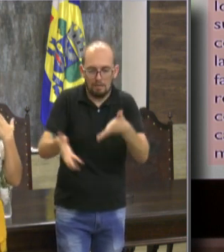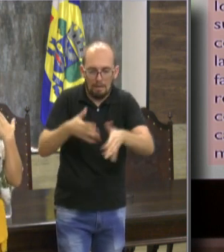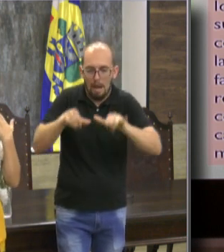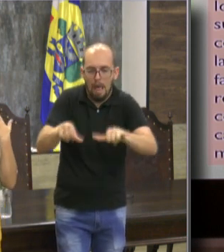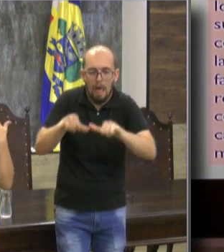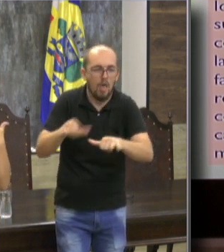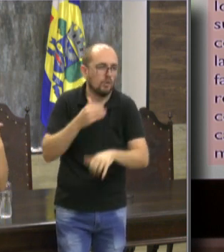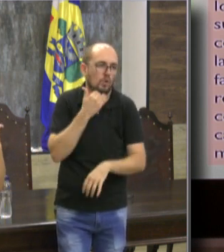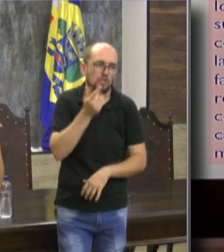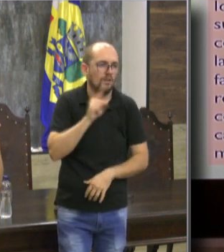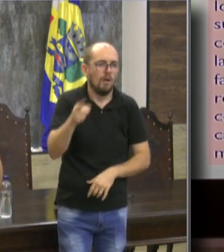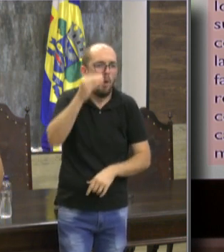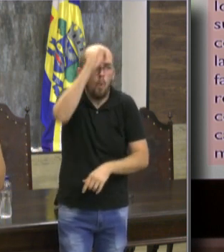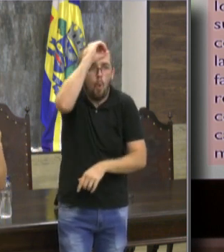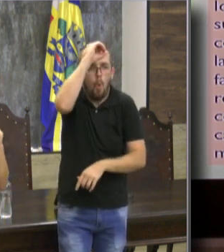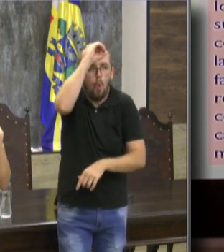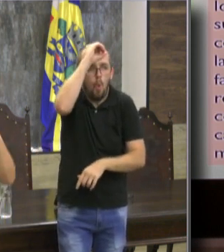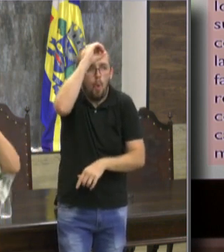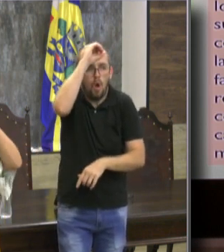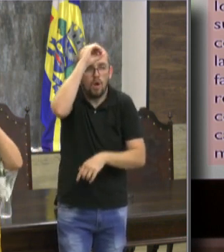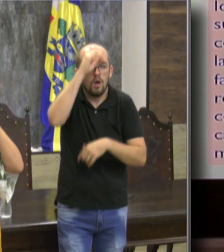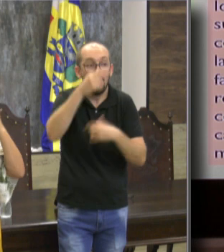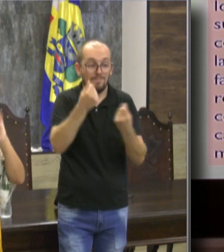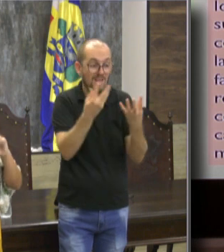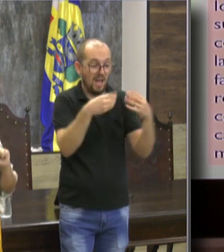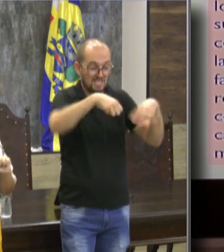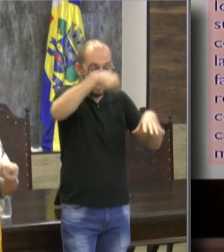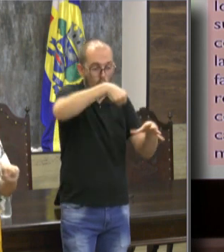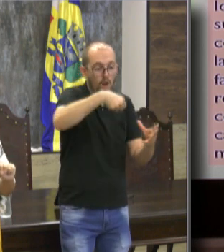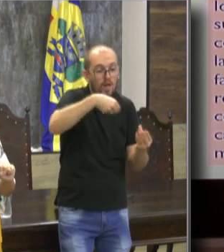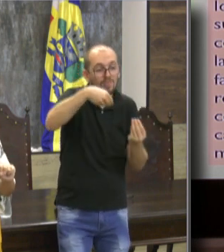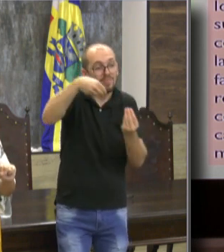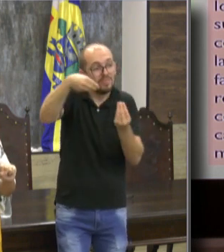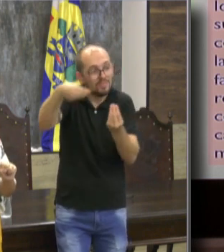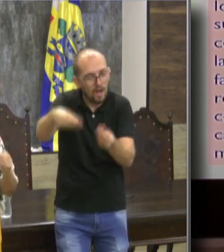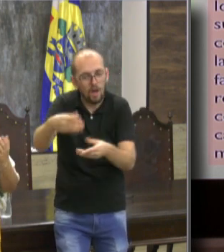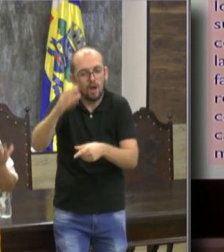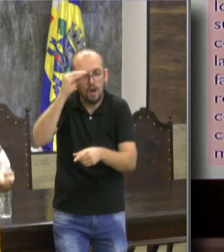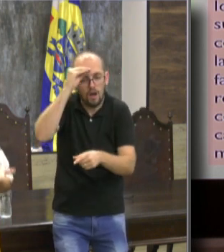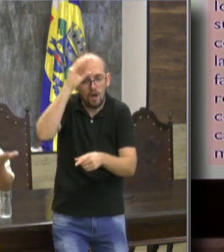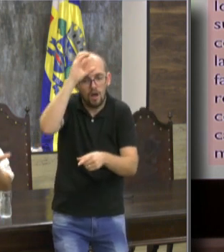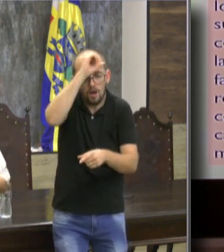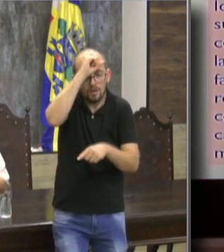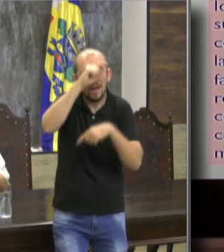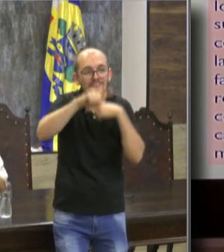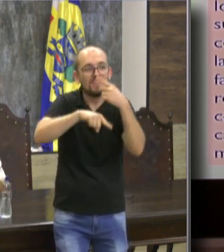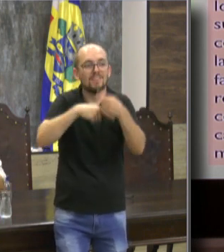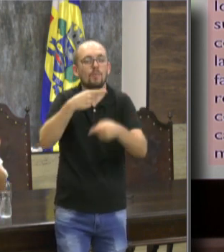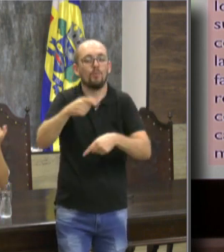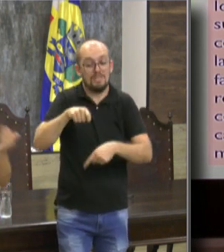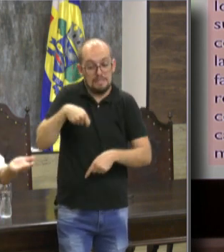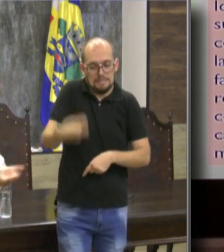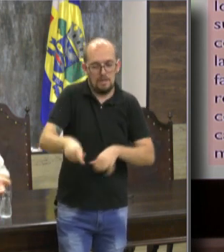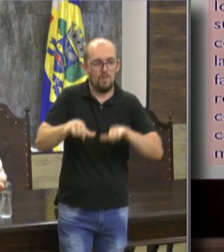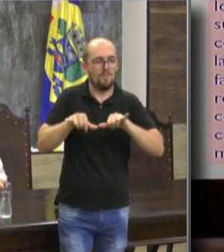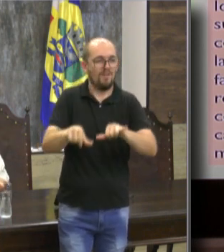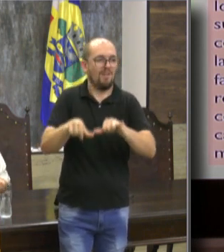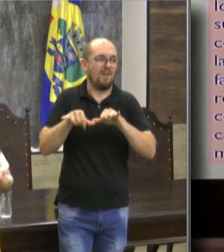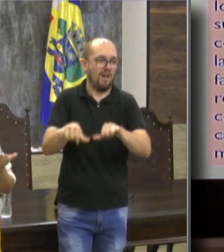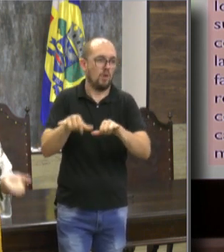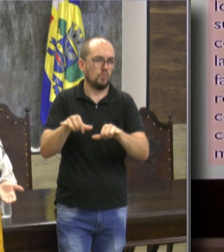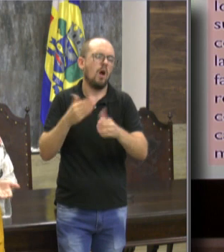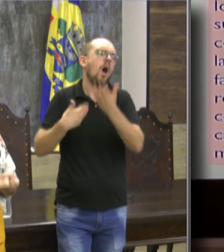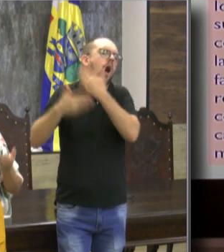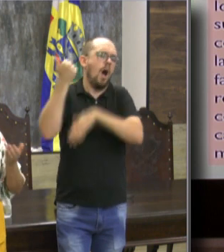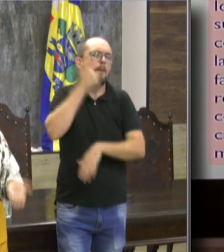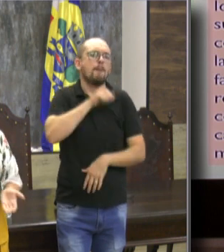Se ele tivesse ficado em casa, talvez a família não soubesse fazer mercado com ele. Claro que hoje os pais também sabem língua de sinais,